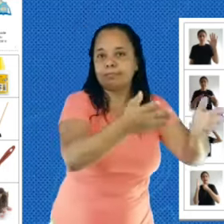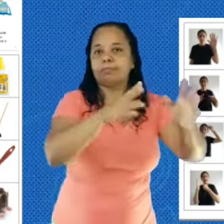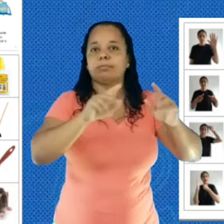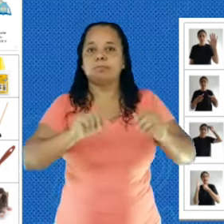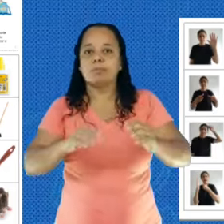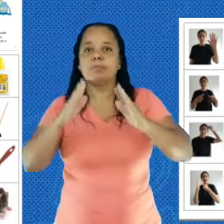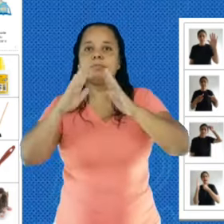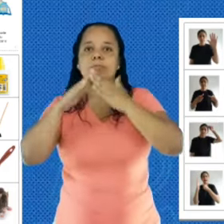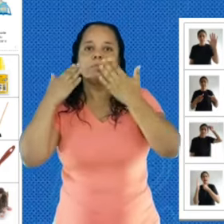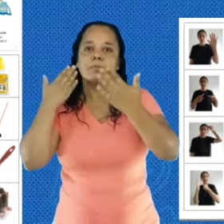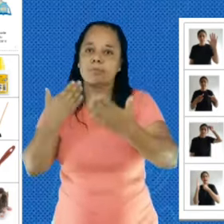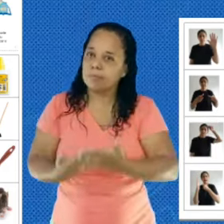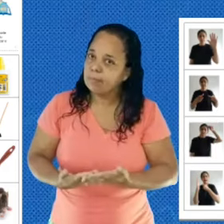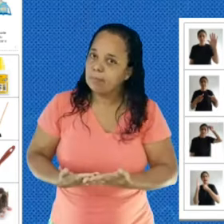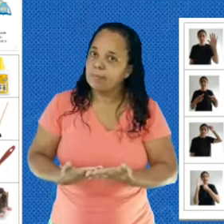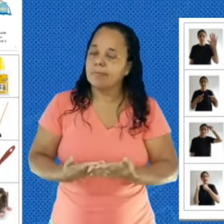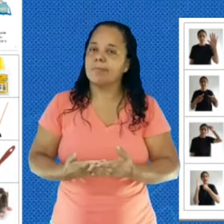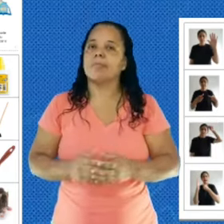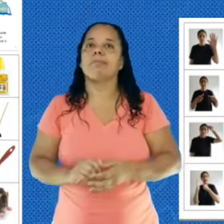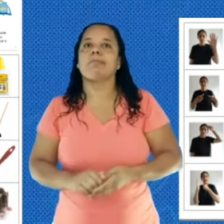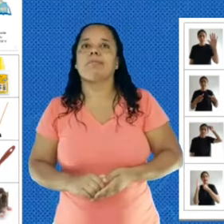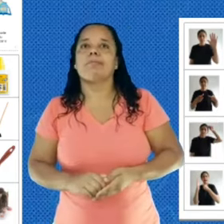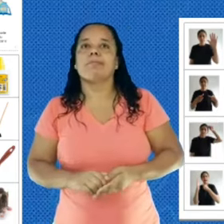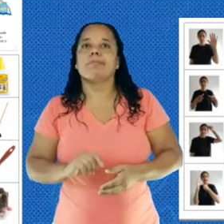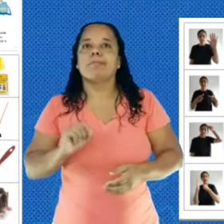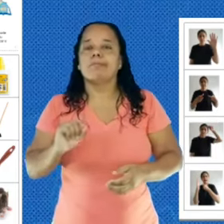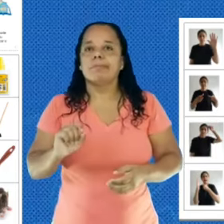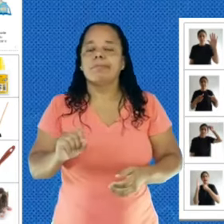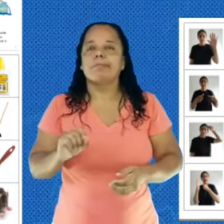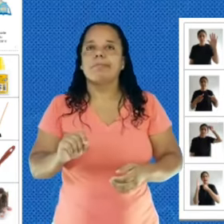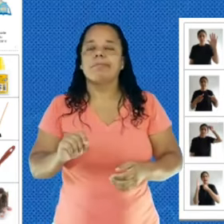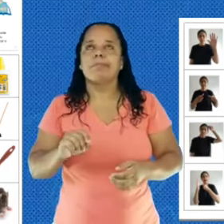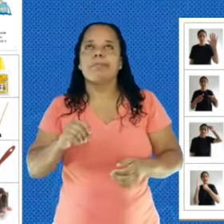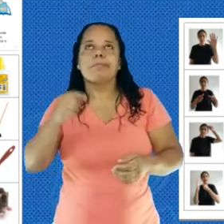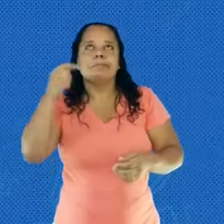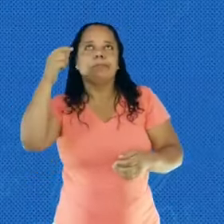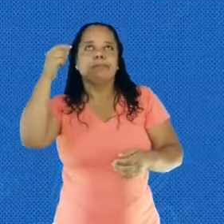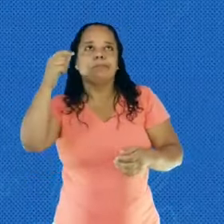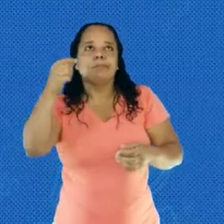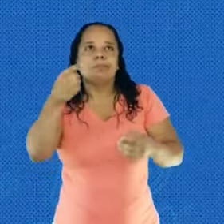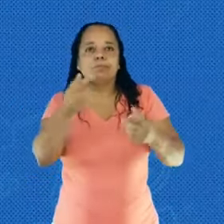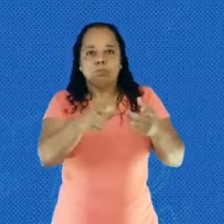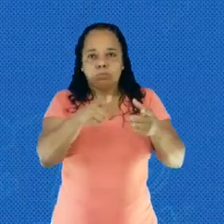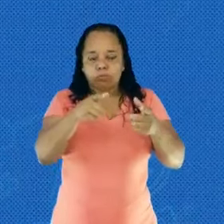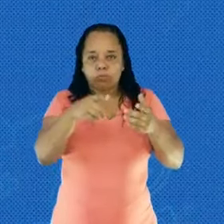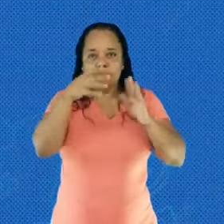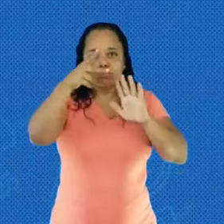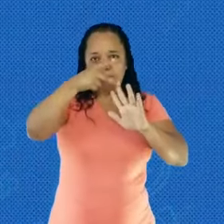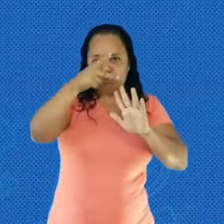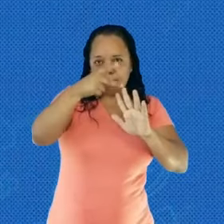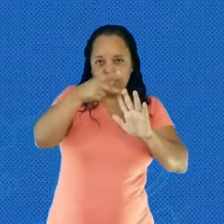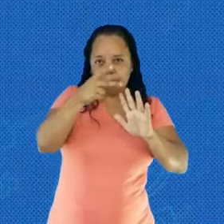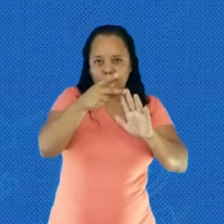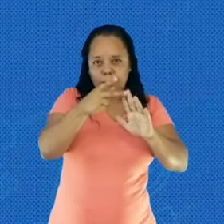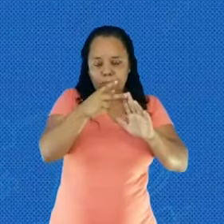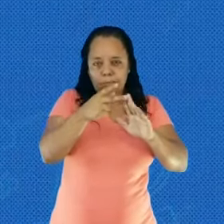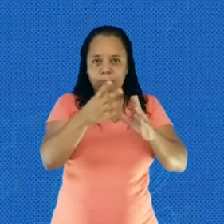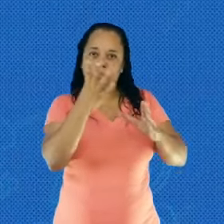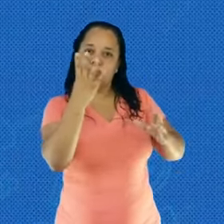família. Também ele vem para a escola, então eu preciso fazer essa interação. No PED eu trabalho muito o recurso também